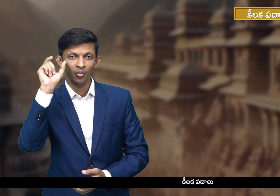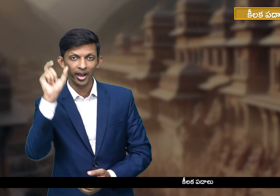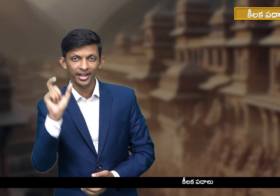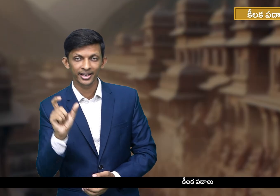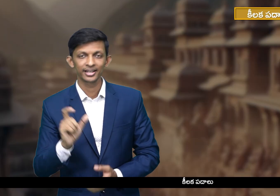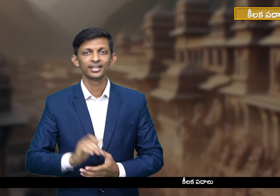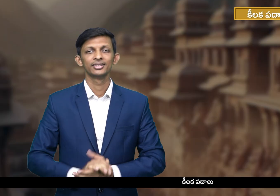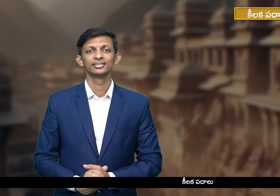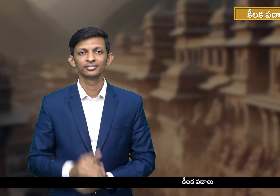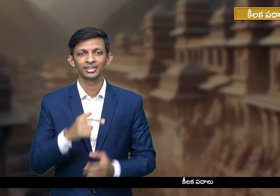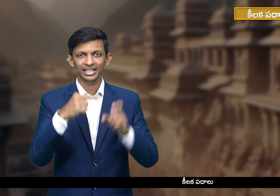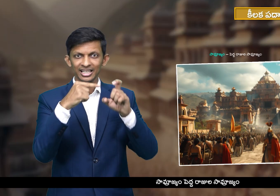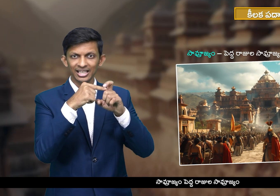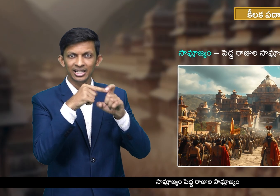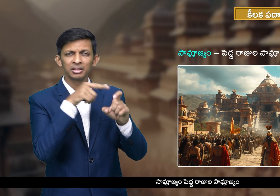కీలక పదాలు: